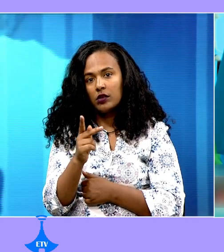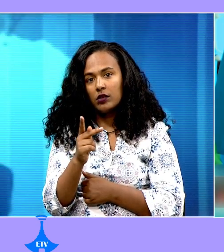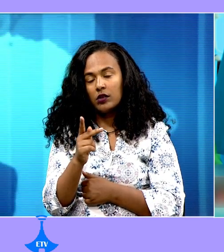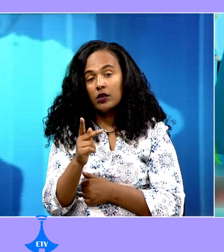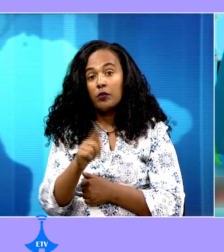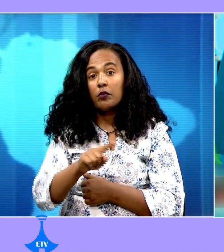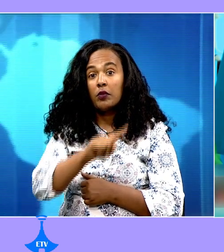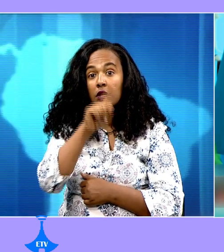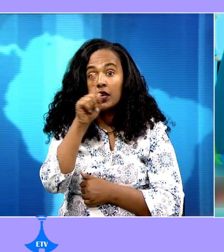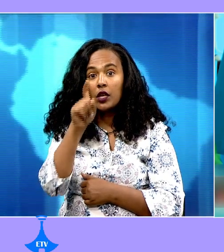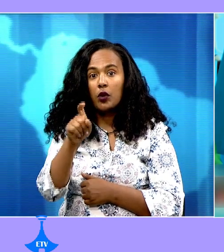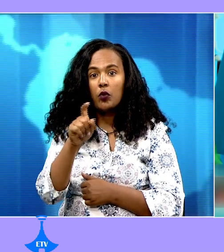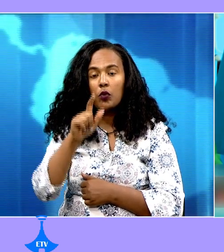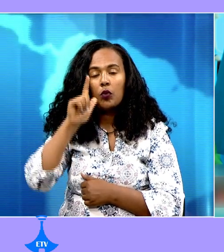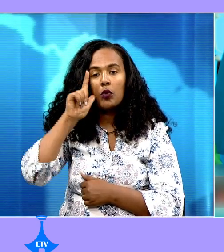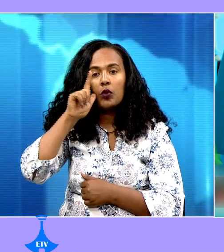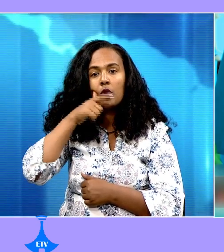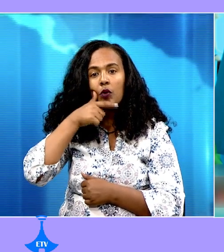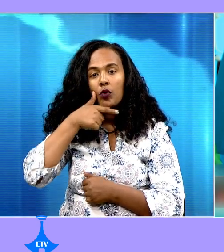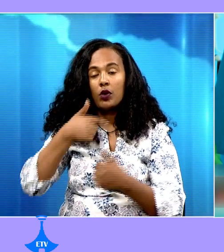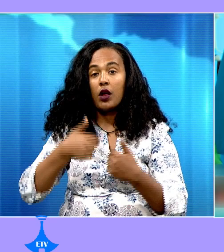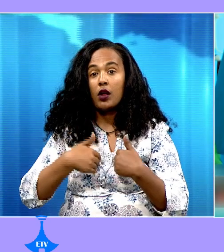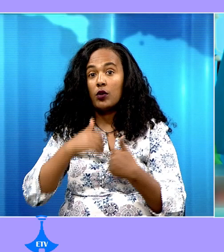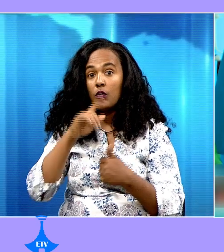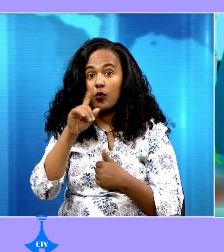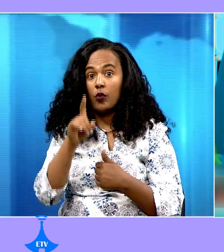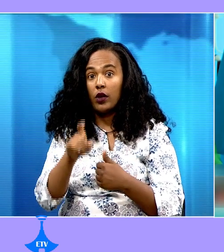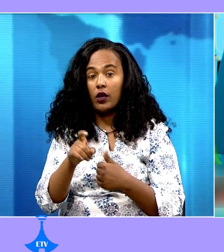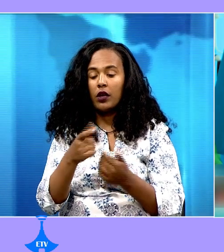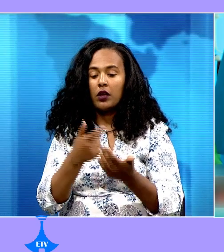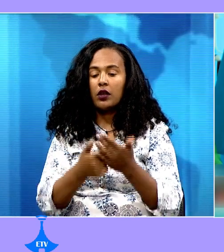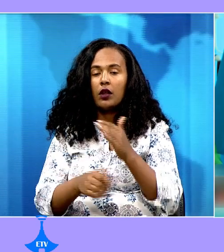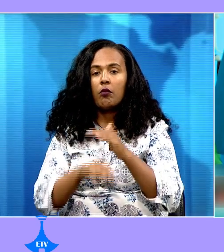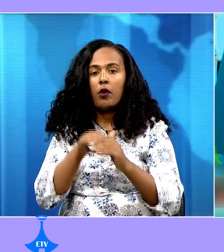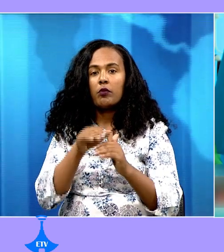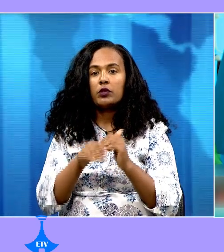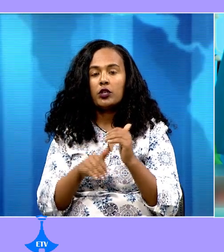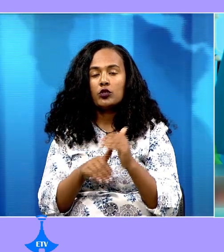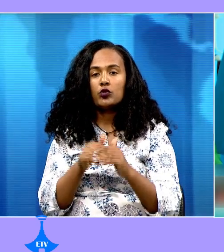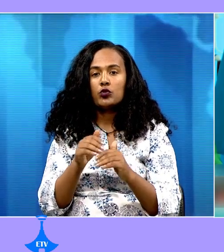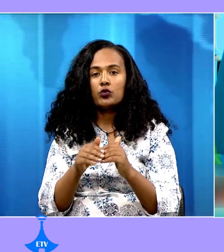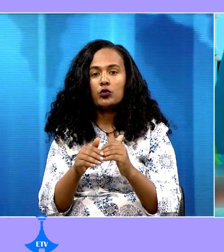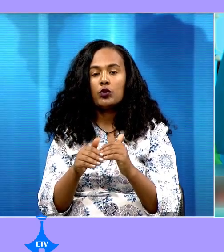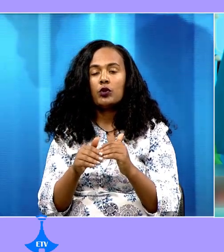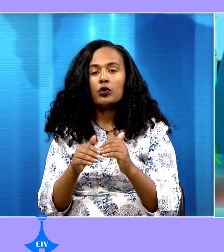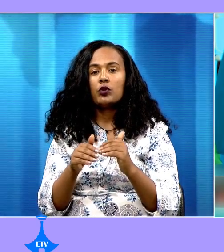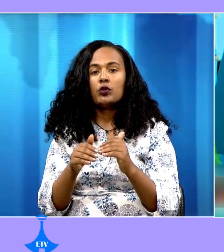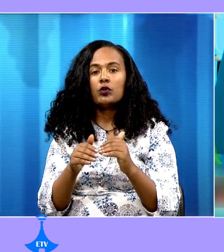መጠየቁ ኖር አለው ወይም መሻቱ እንዲኖር ማመቻቸቱ ምንም ማለት ኖር የለውም። ይሄ